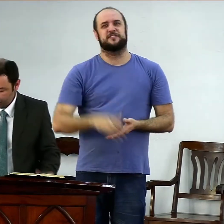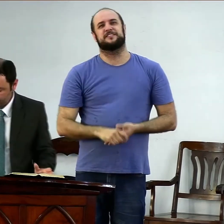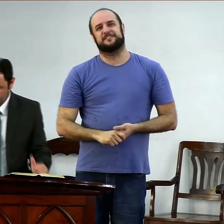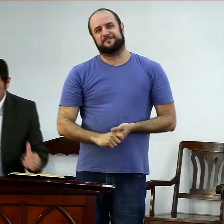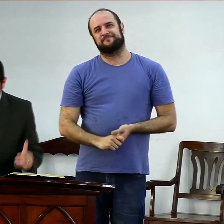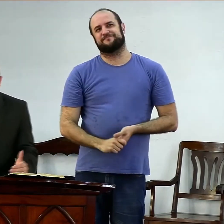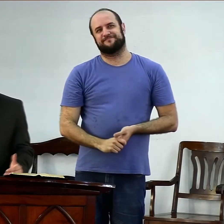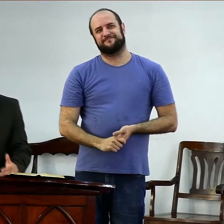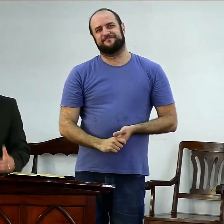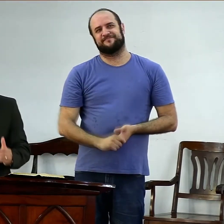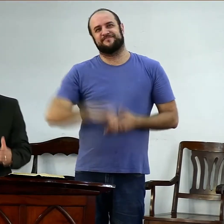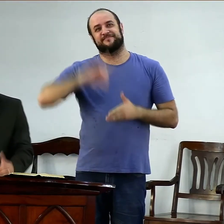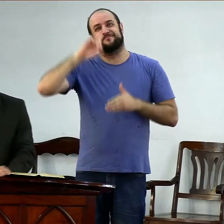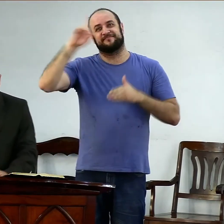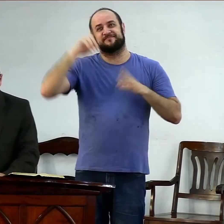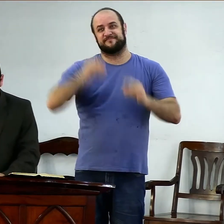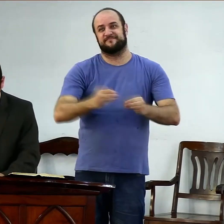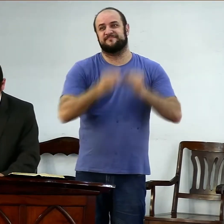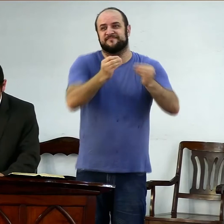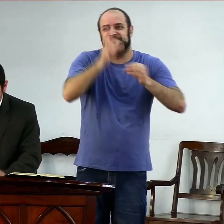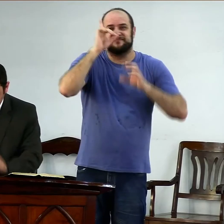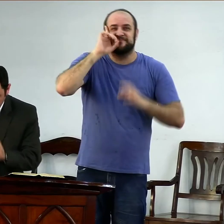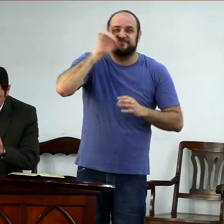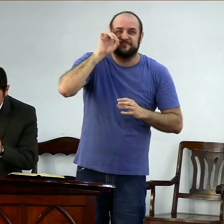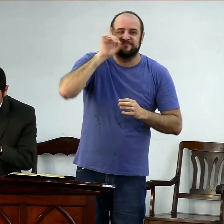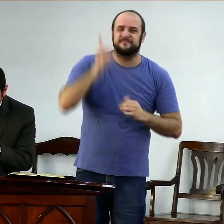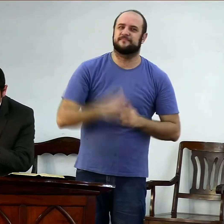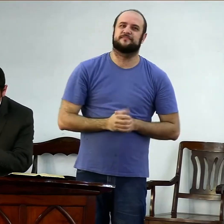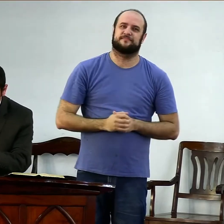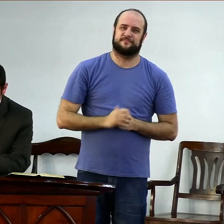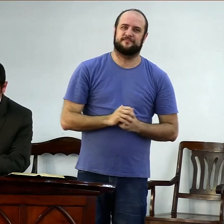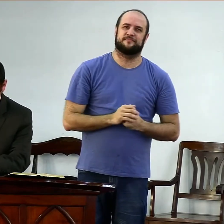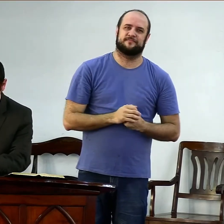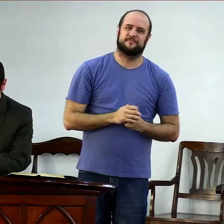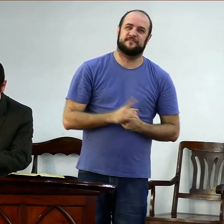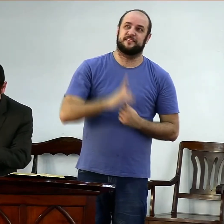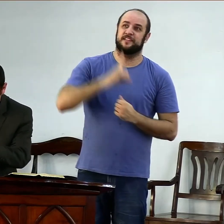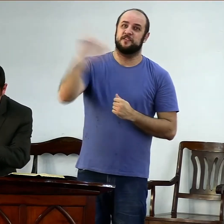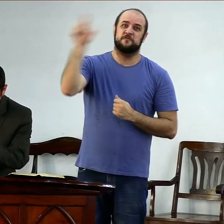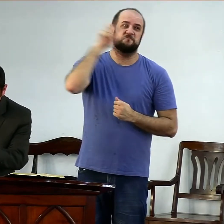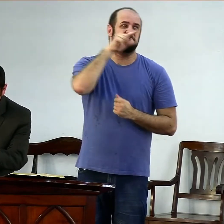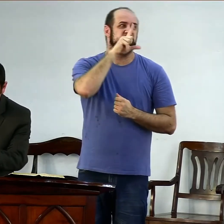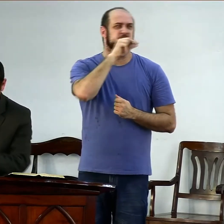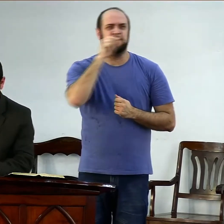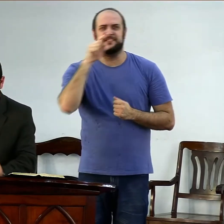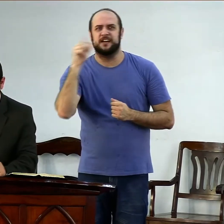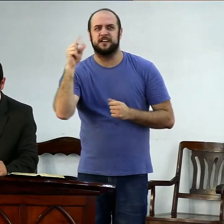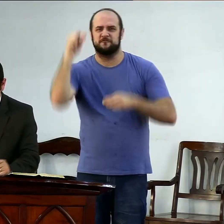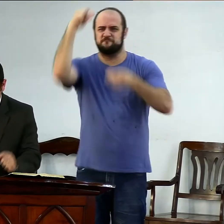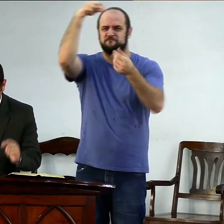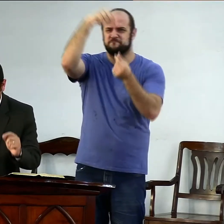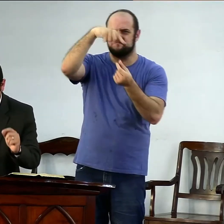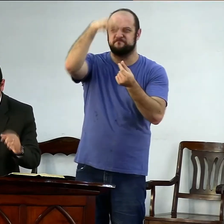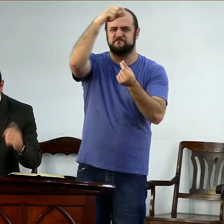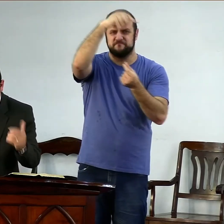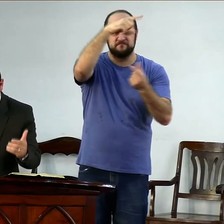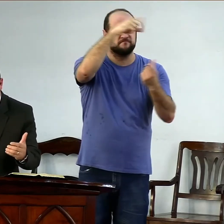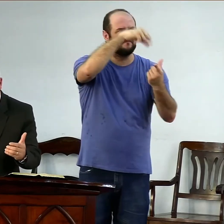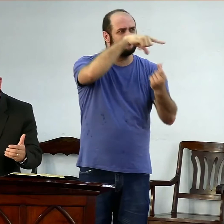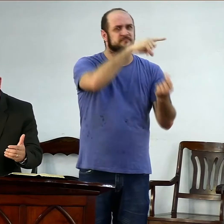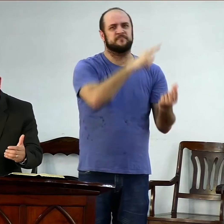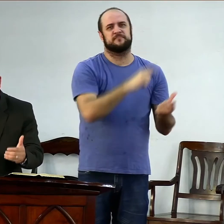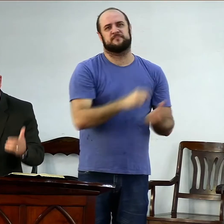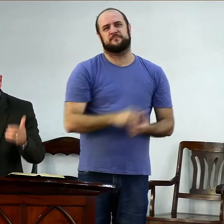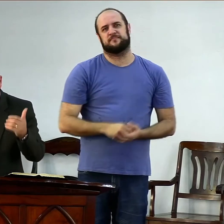Ele provê o alimento diário. Deus alimenta os pássaros por meio do instinto. E estes